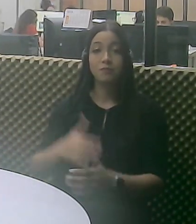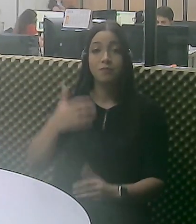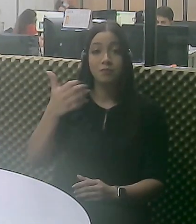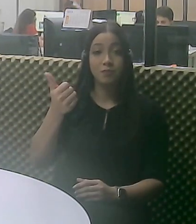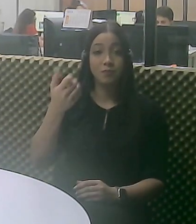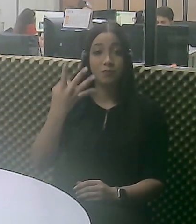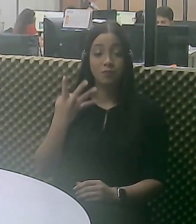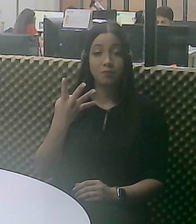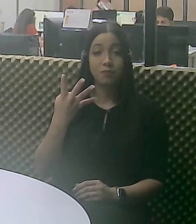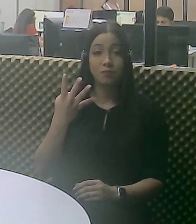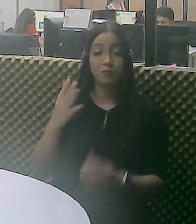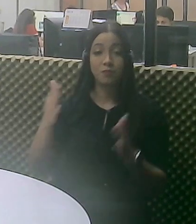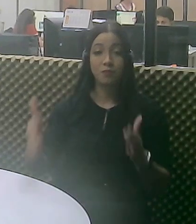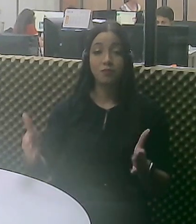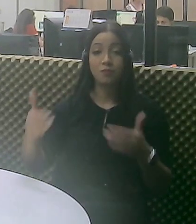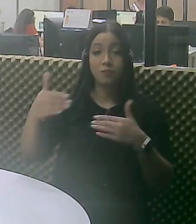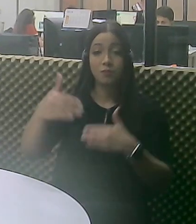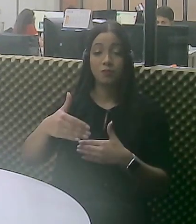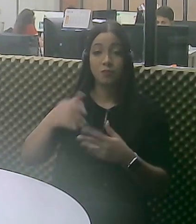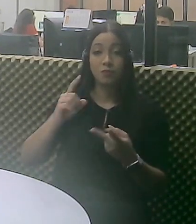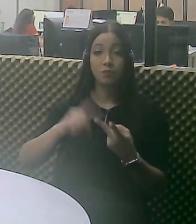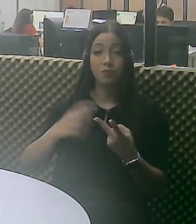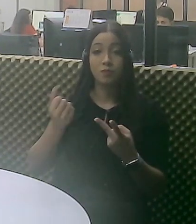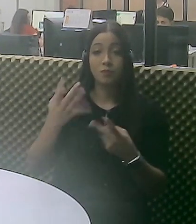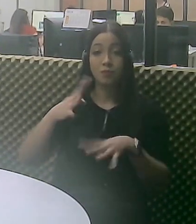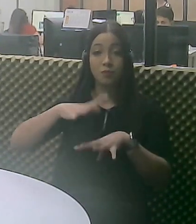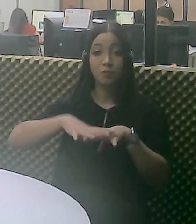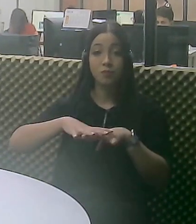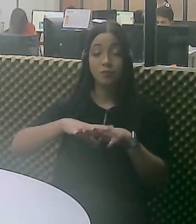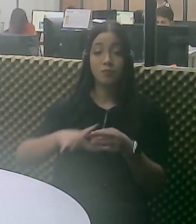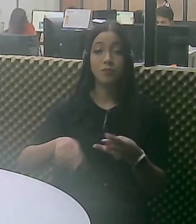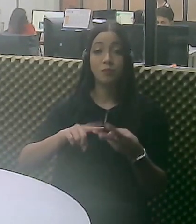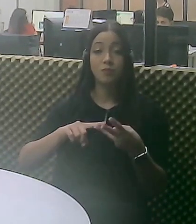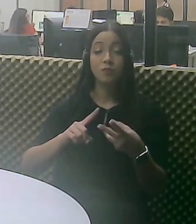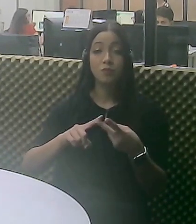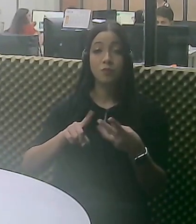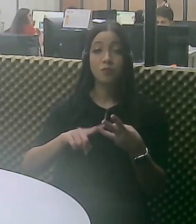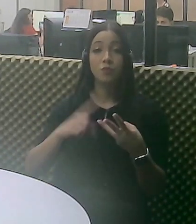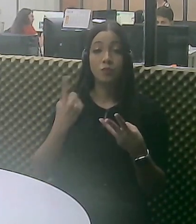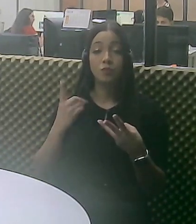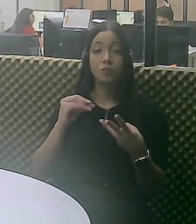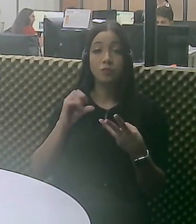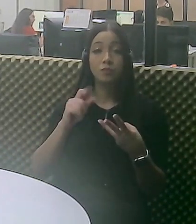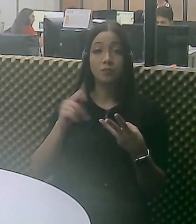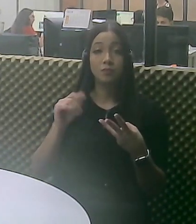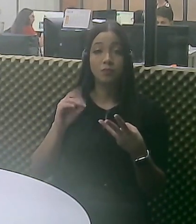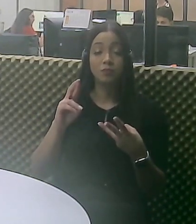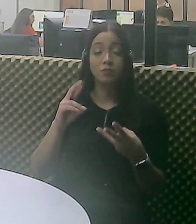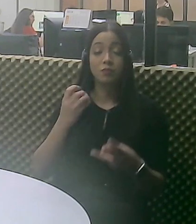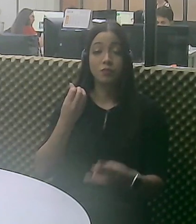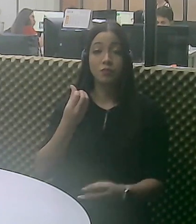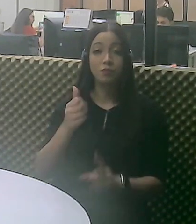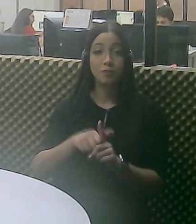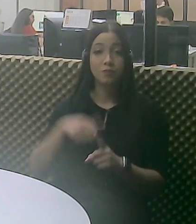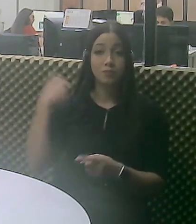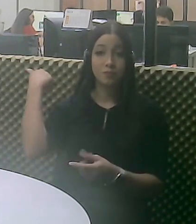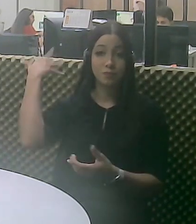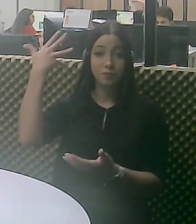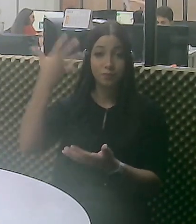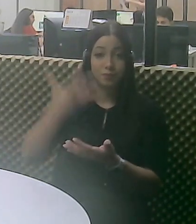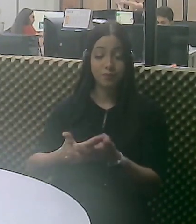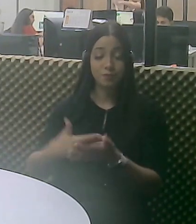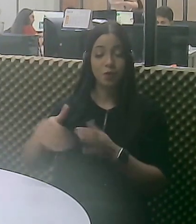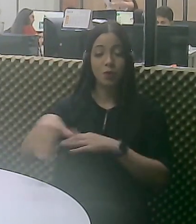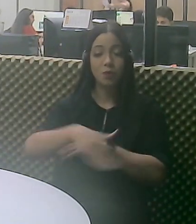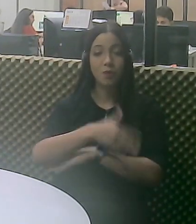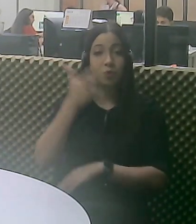14 caixas de passagem, 14 bocas de lobo e um dissipador nos últimos 6 meses. As vias que passaram a contar